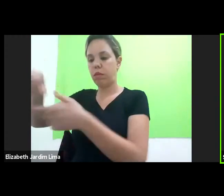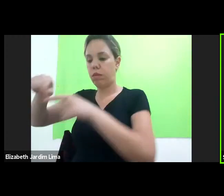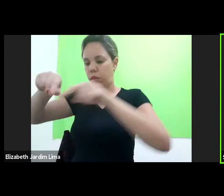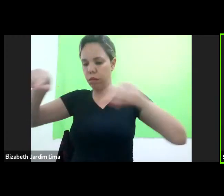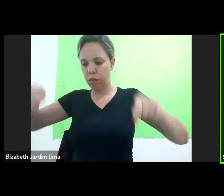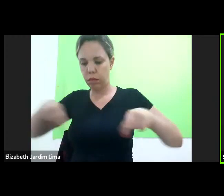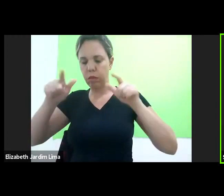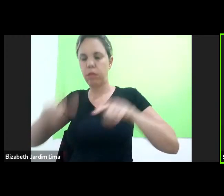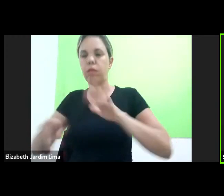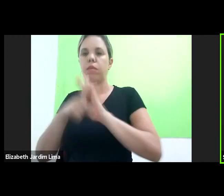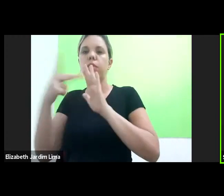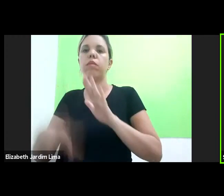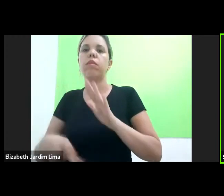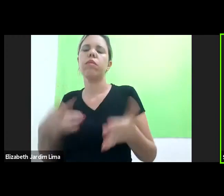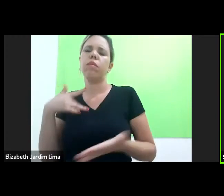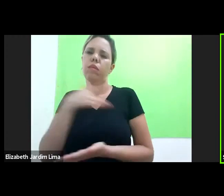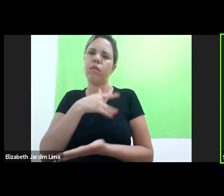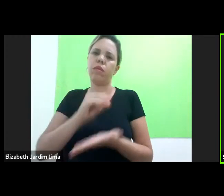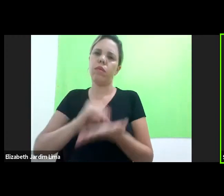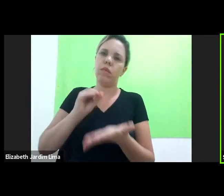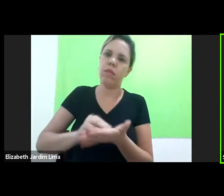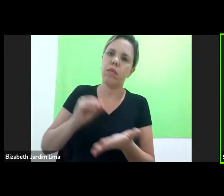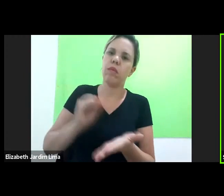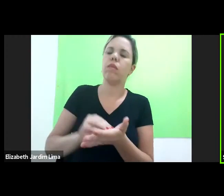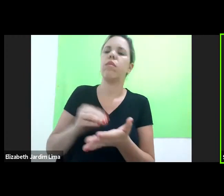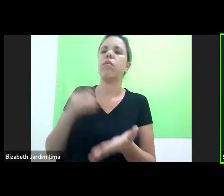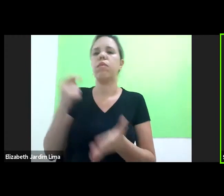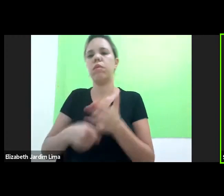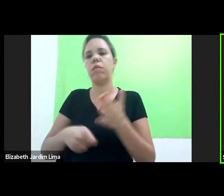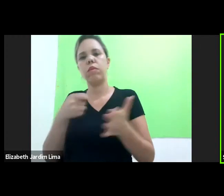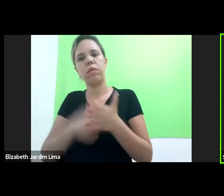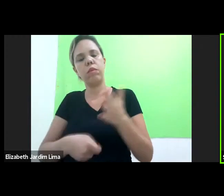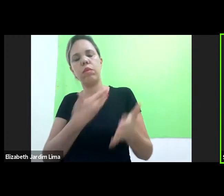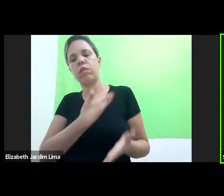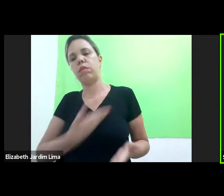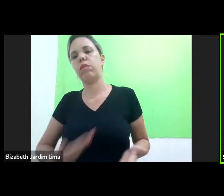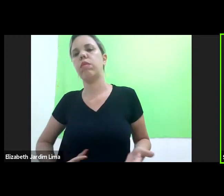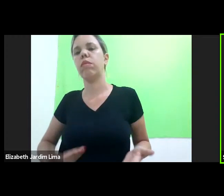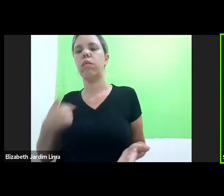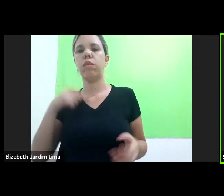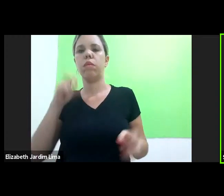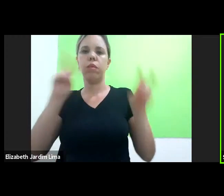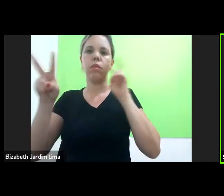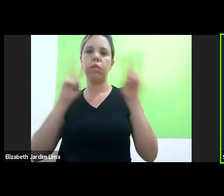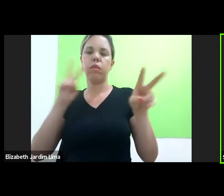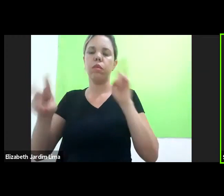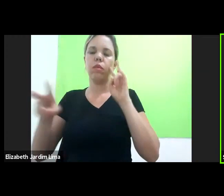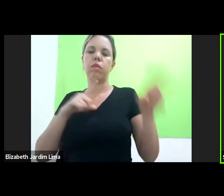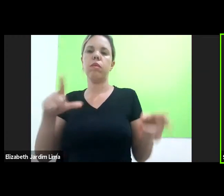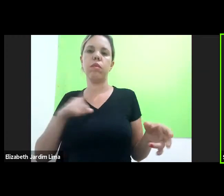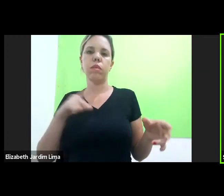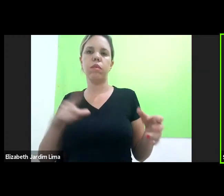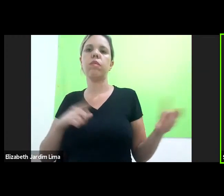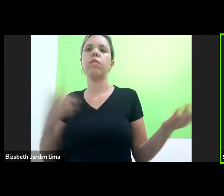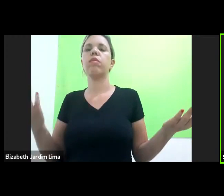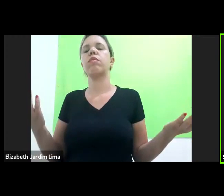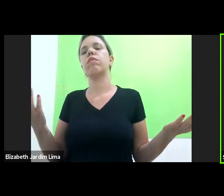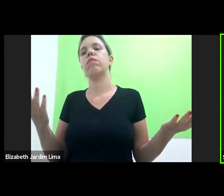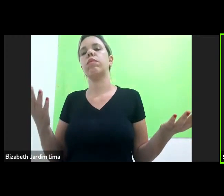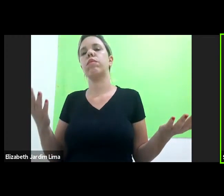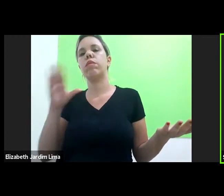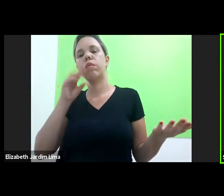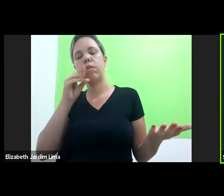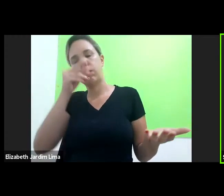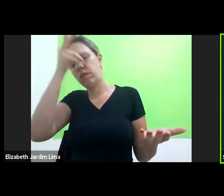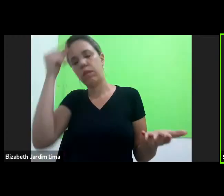era problemas de saúde, de falta de políticas públicas. E eu via que tinha, né, servidores da FUNAI, tinha